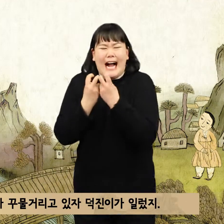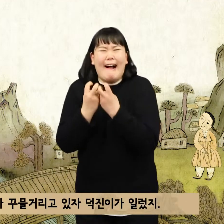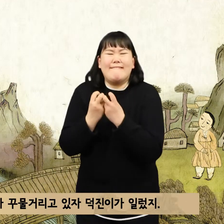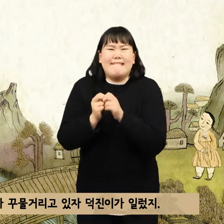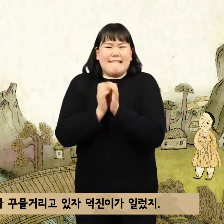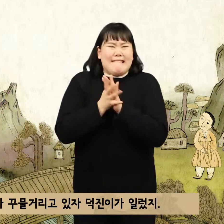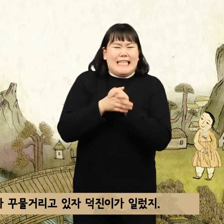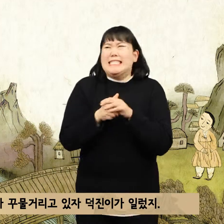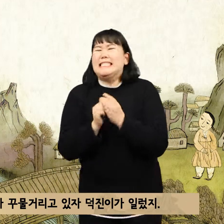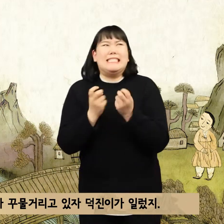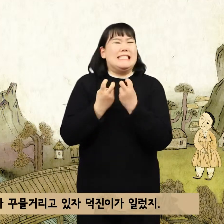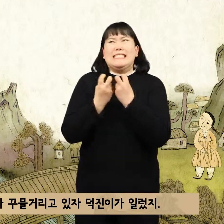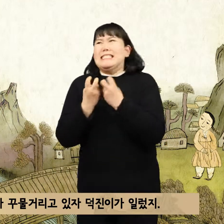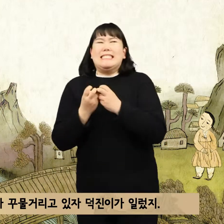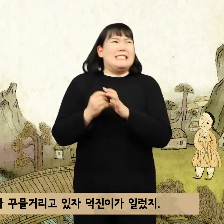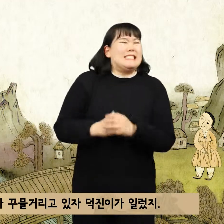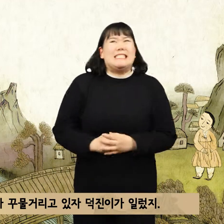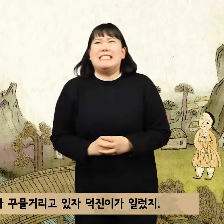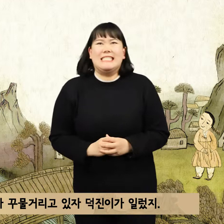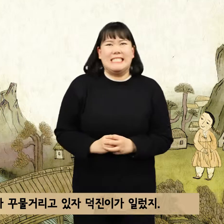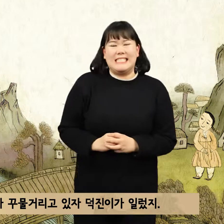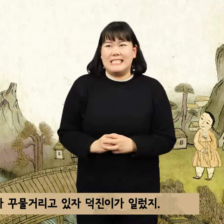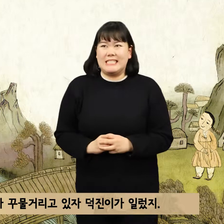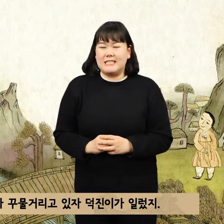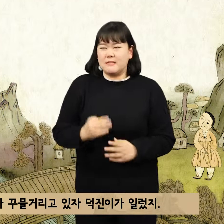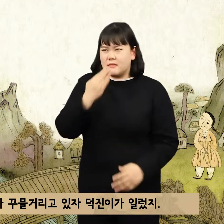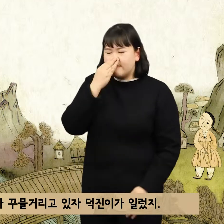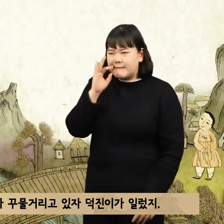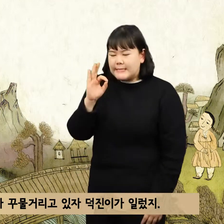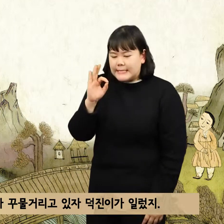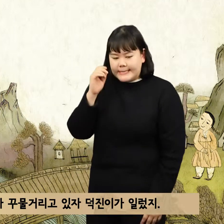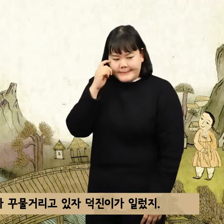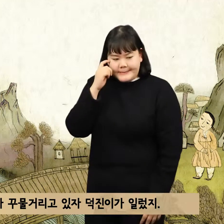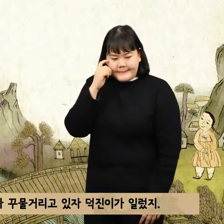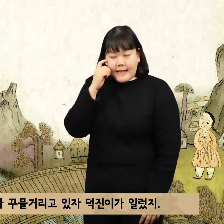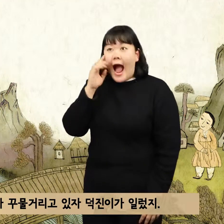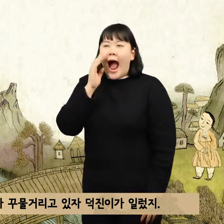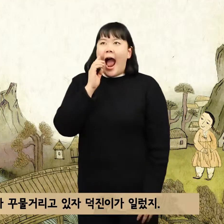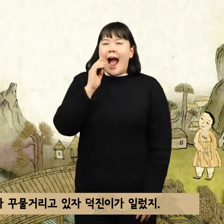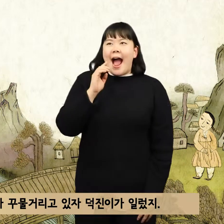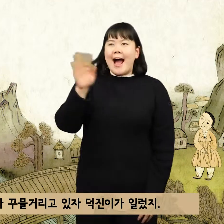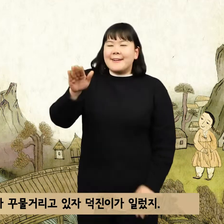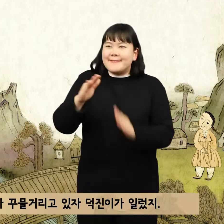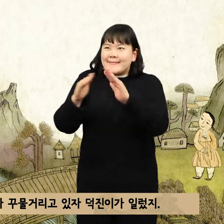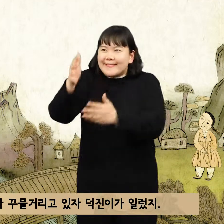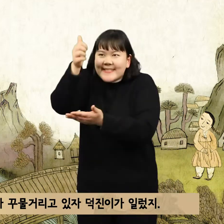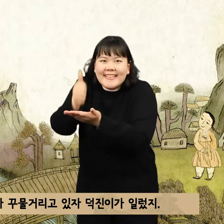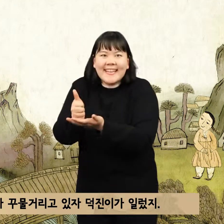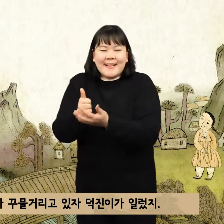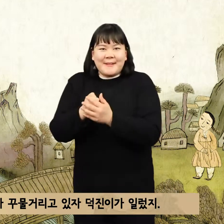사또가 어찌해야 할지 몰라 꾸물거리고 있자 덕진이가 일렀지.